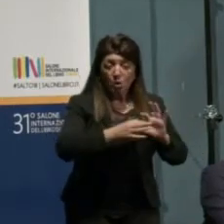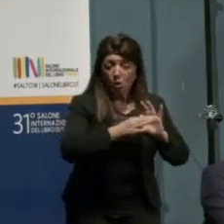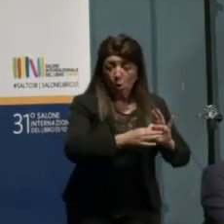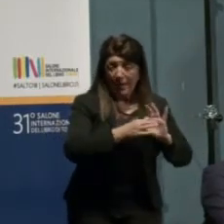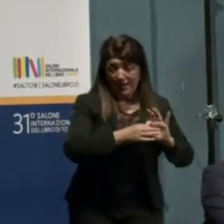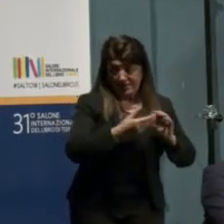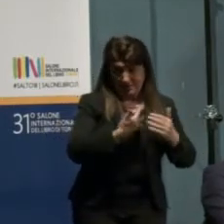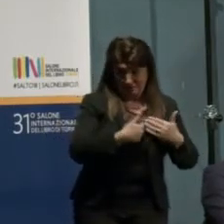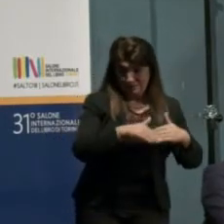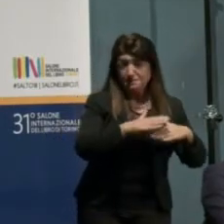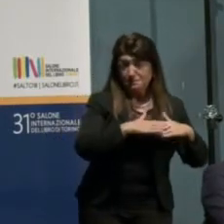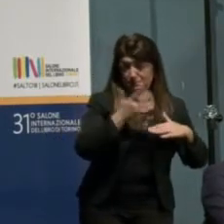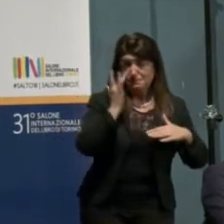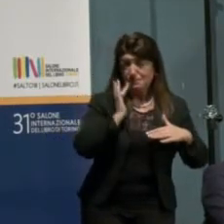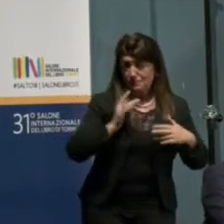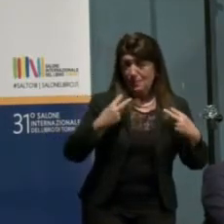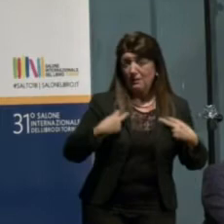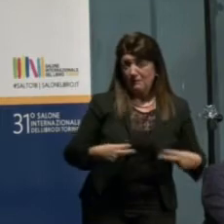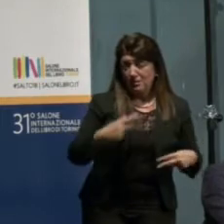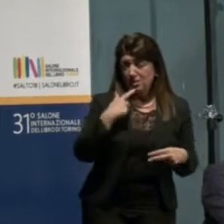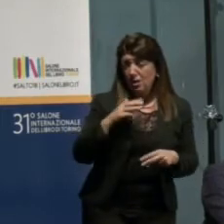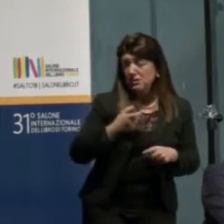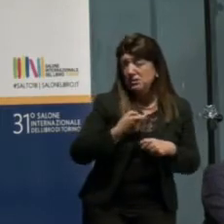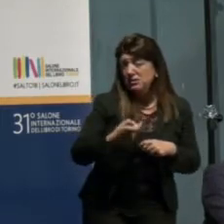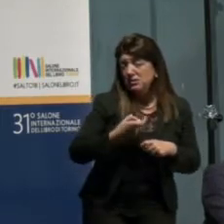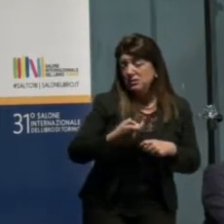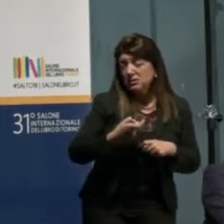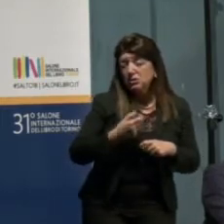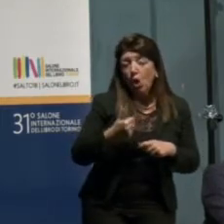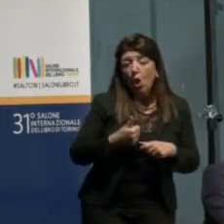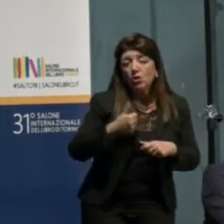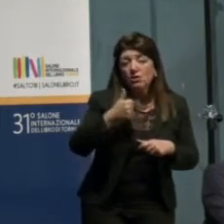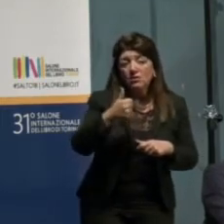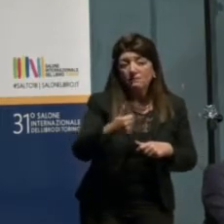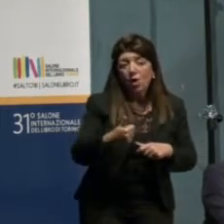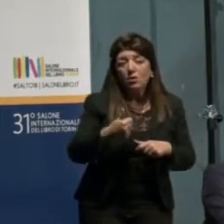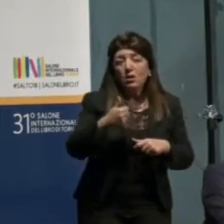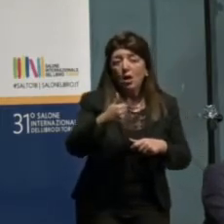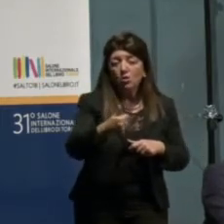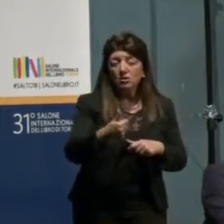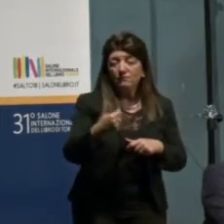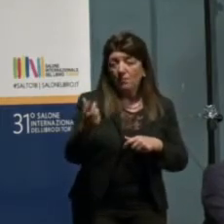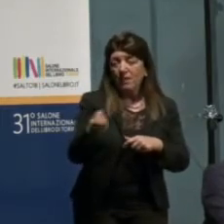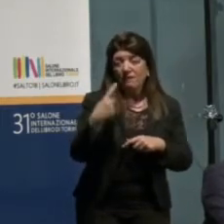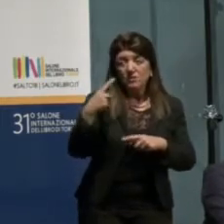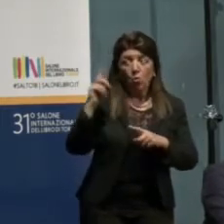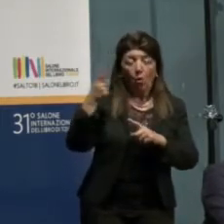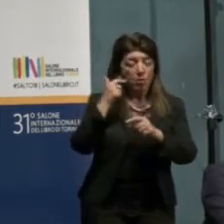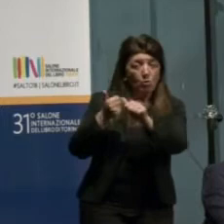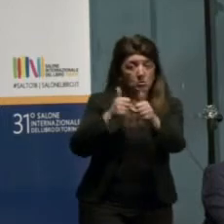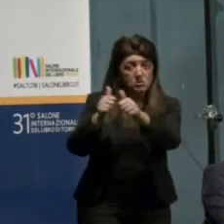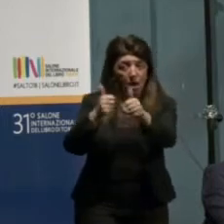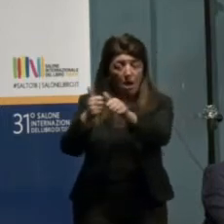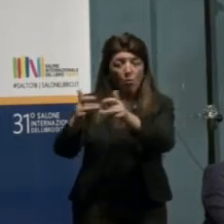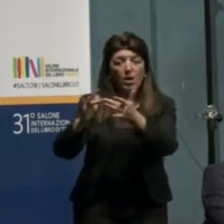che rischiano la vita costantemente perché ogni volta che ci sentiamo mi dicono che sono seguiti il sito delle crf era già